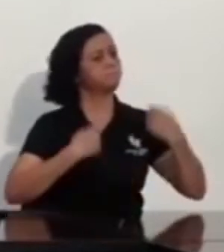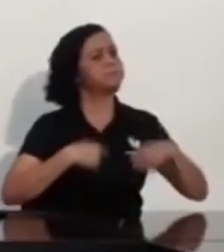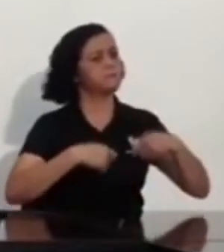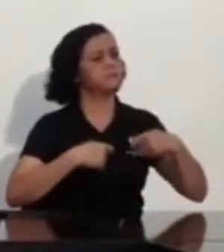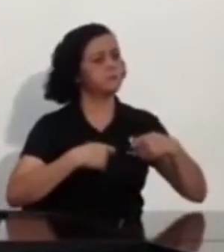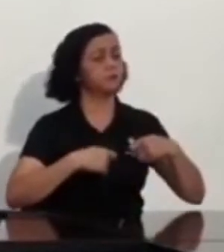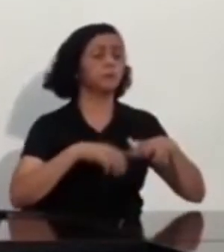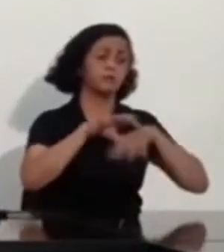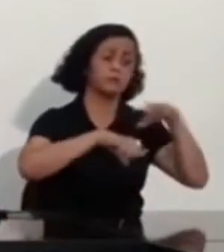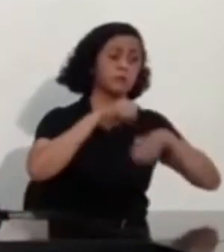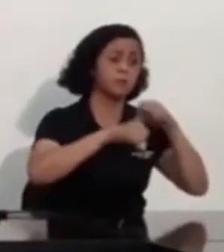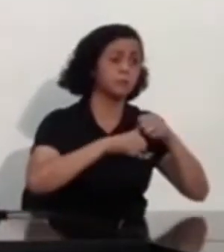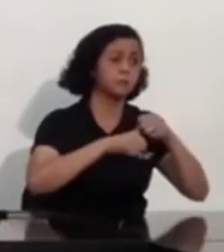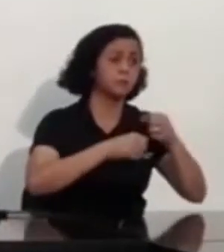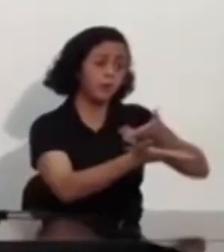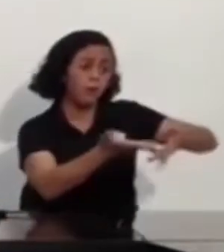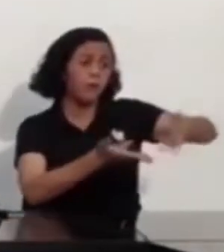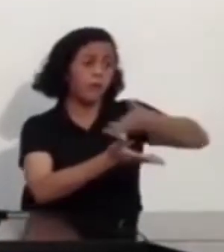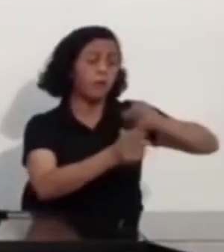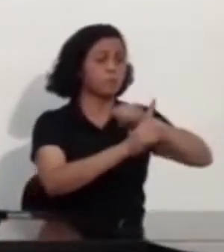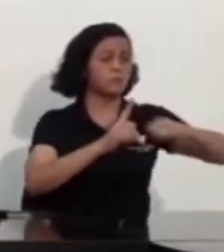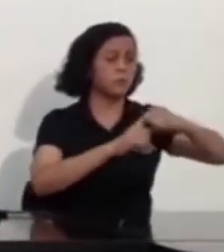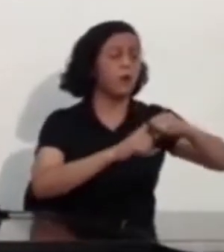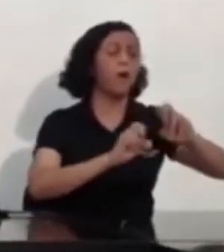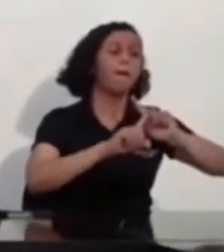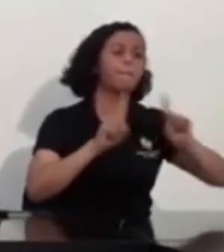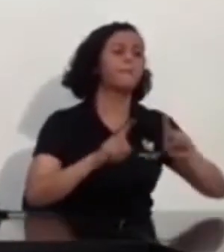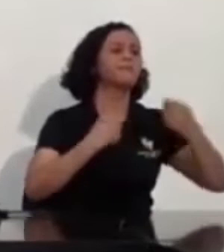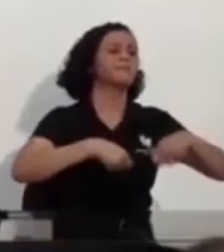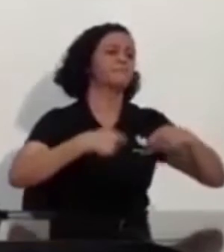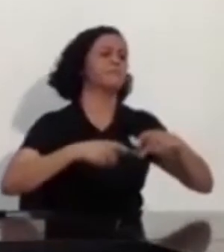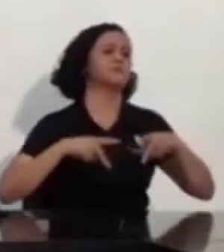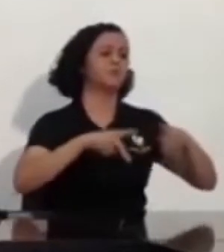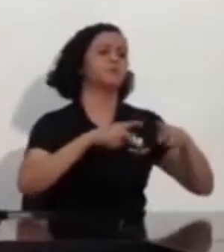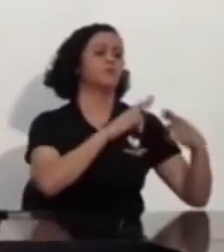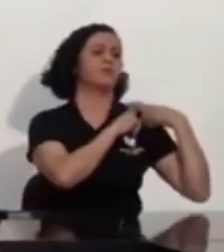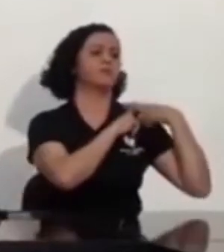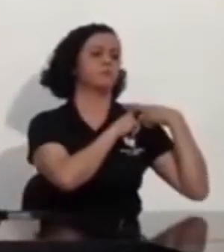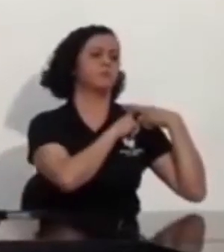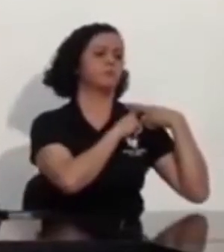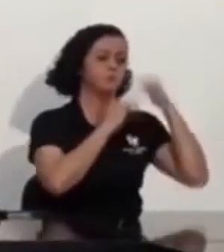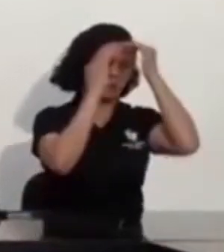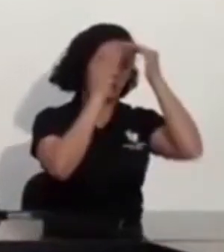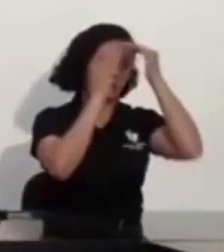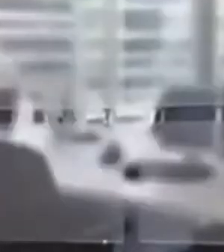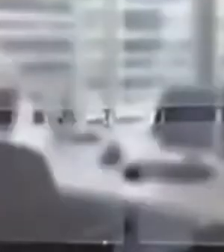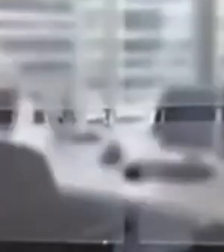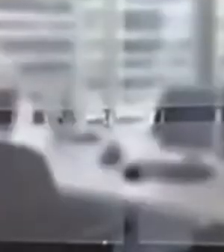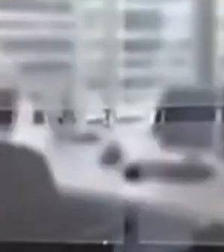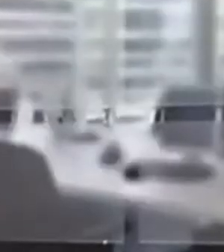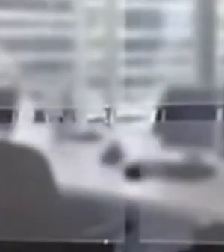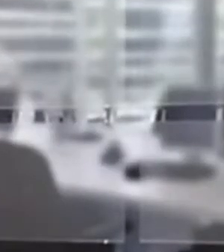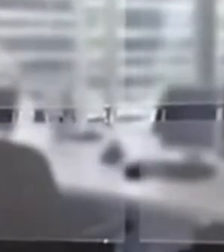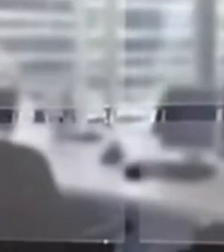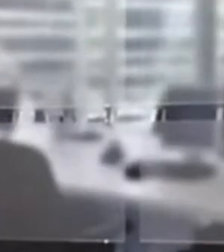Estamos buscando convívio social? Busquemos, mas não deixemos de fazer a nossa parte. É isso, Ricardo.